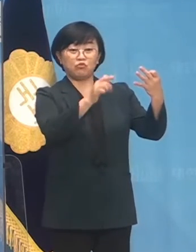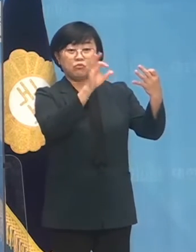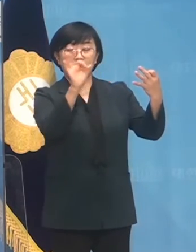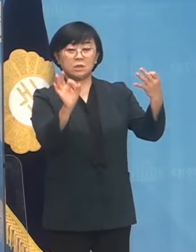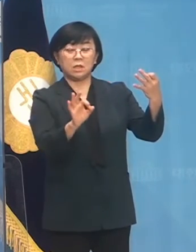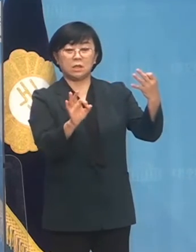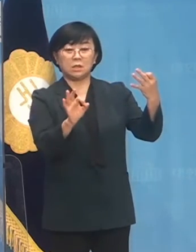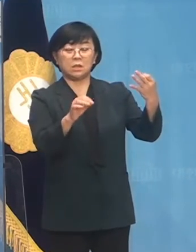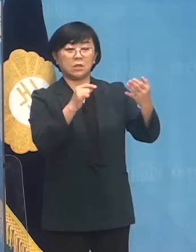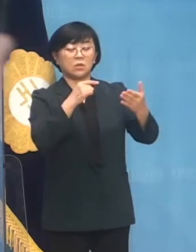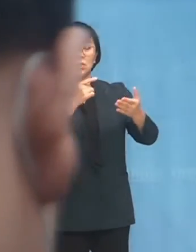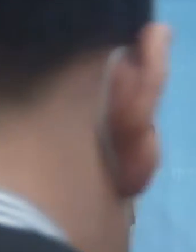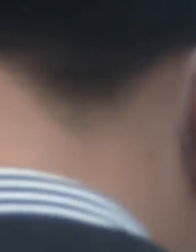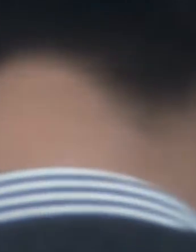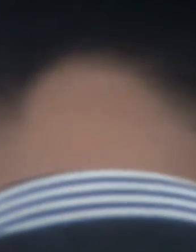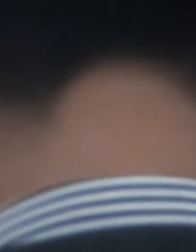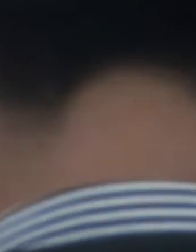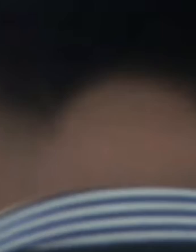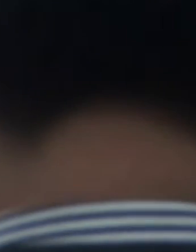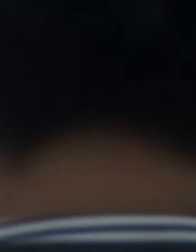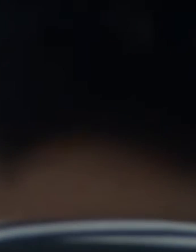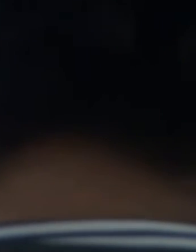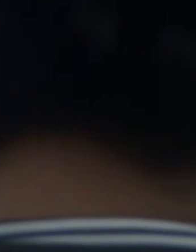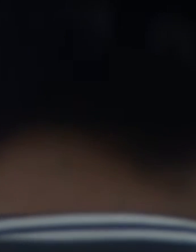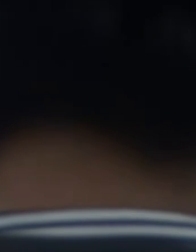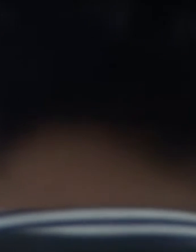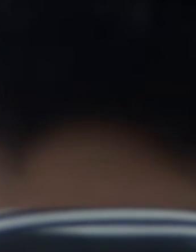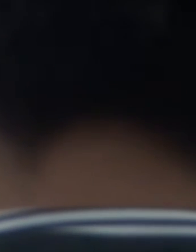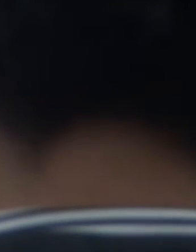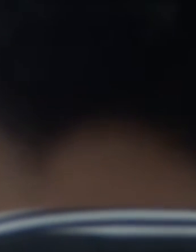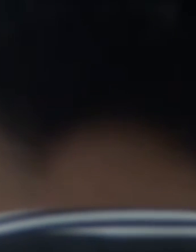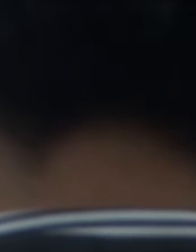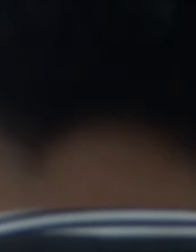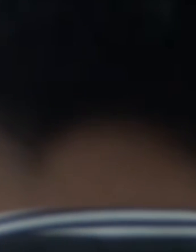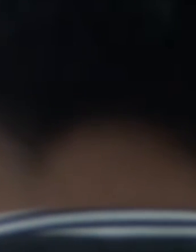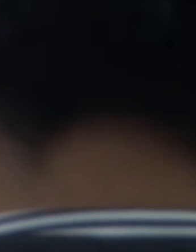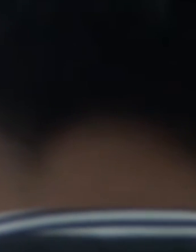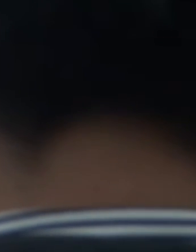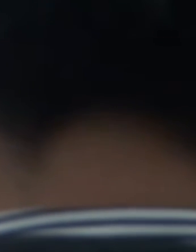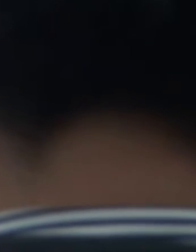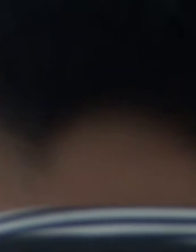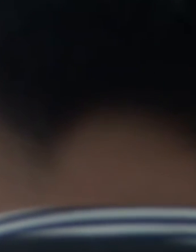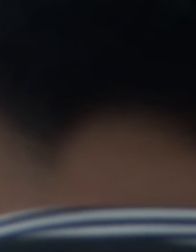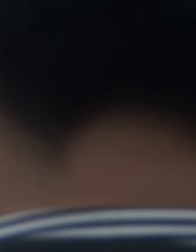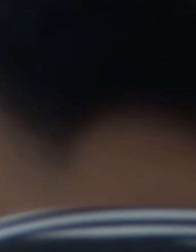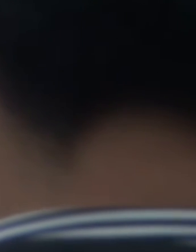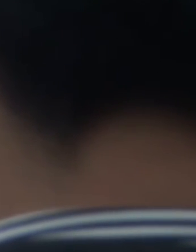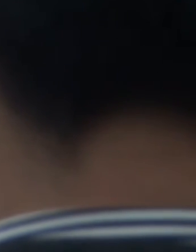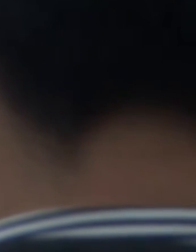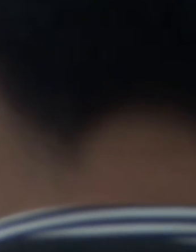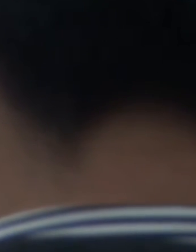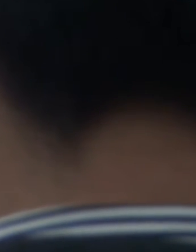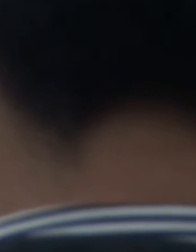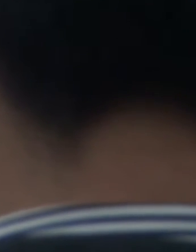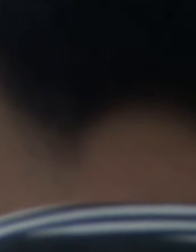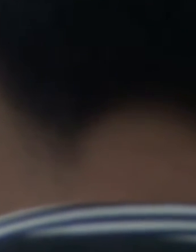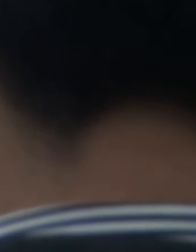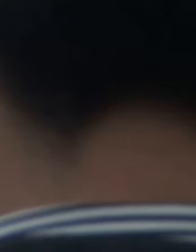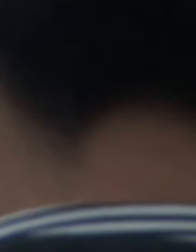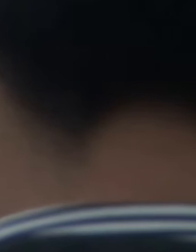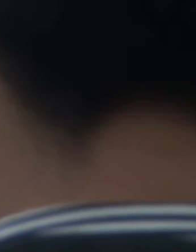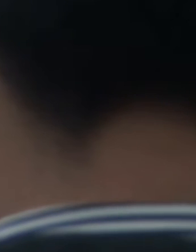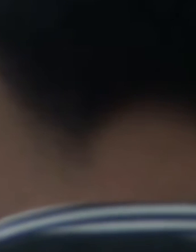14.6%의 소상공인 자영업자는 단 10만 원의 손실